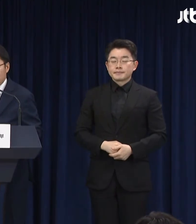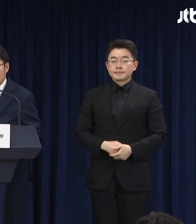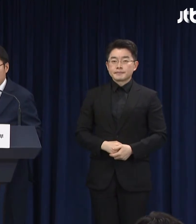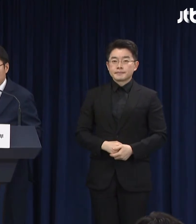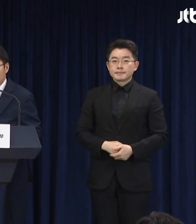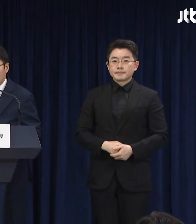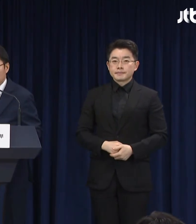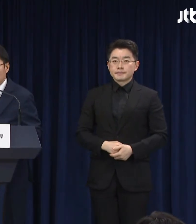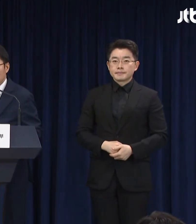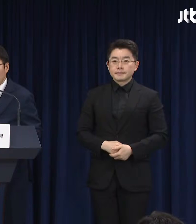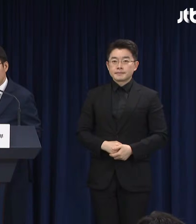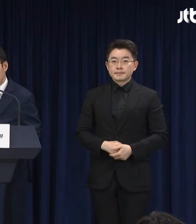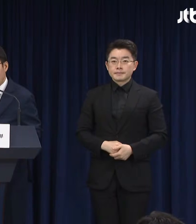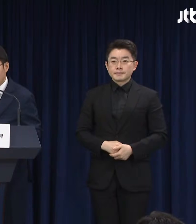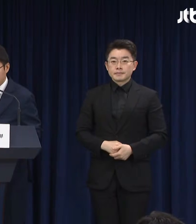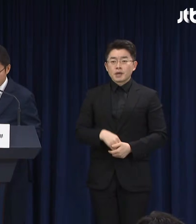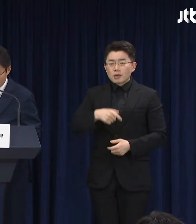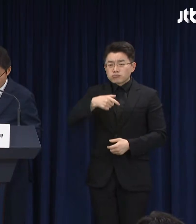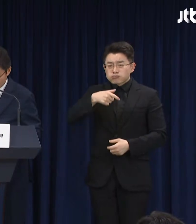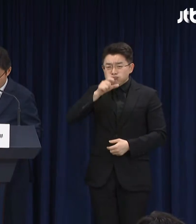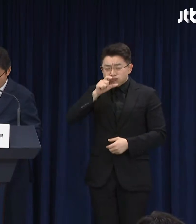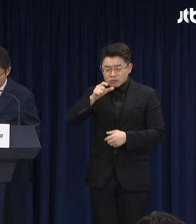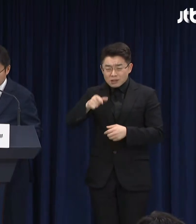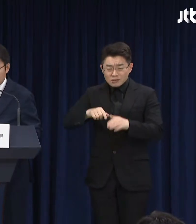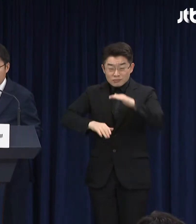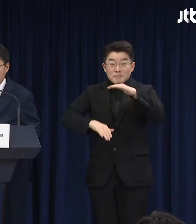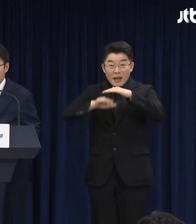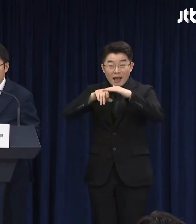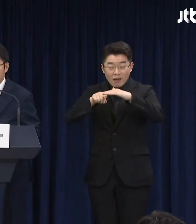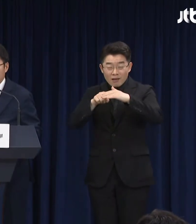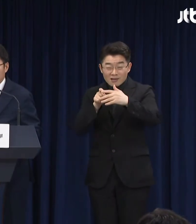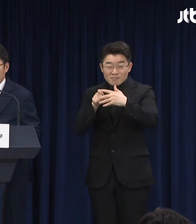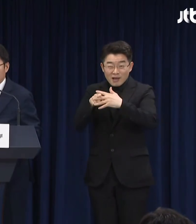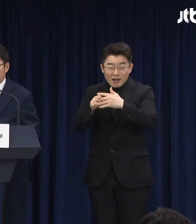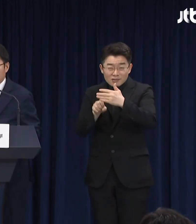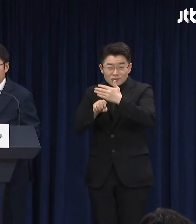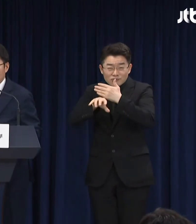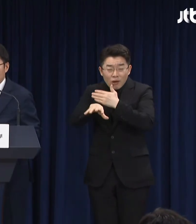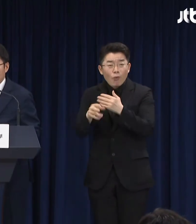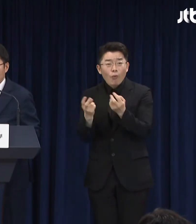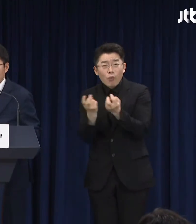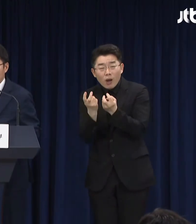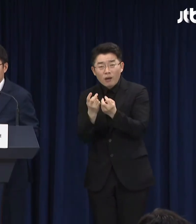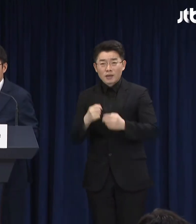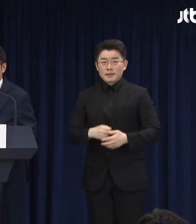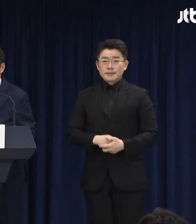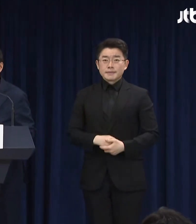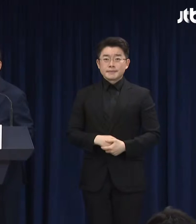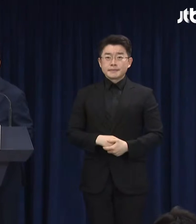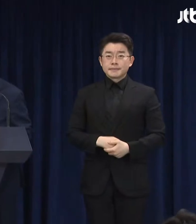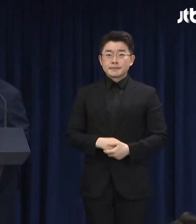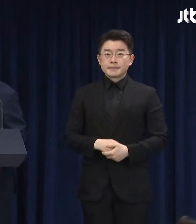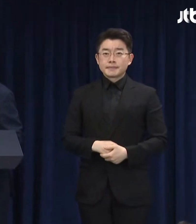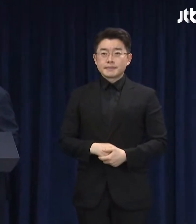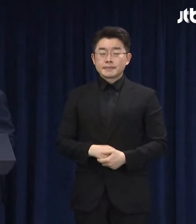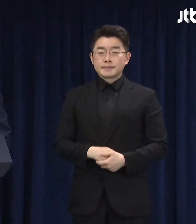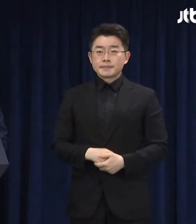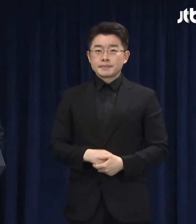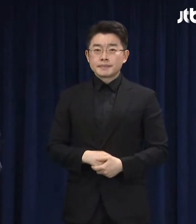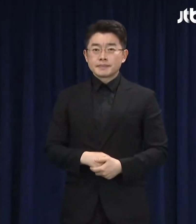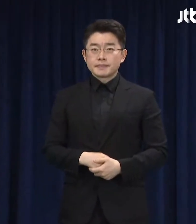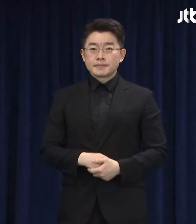아울러서 K4 탱크군의 누설 확대 방지를 위해서 현장에는 K4 탱크군에서